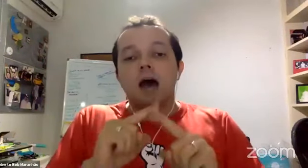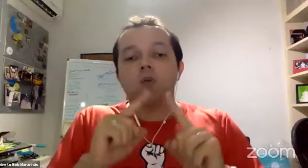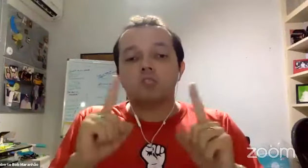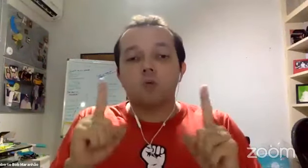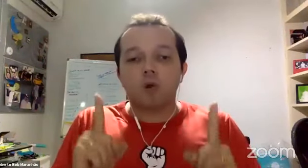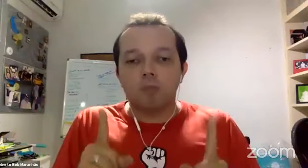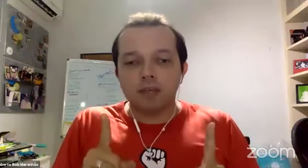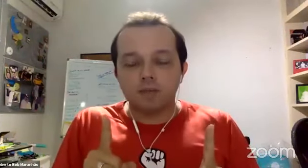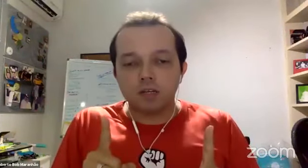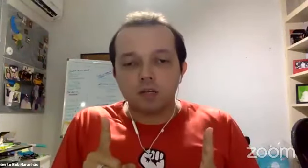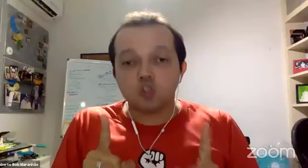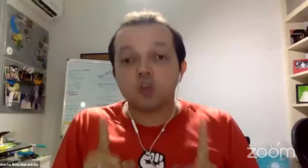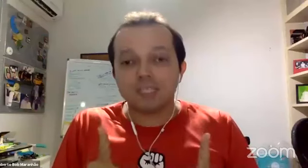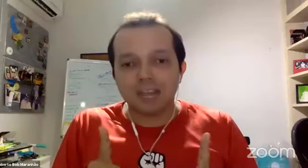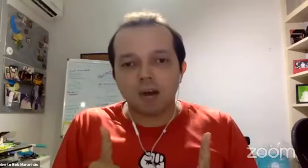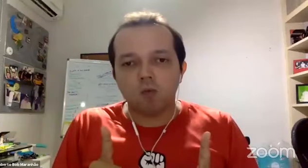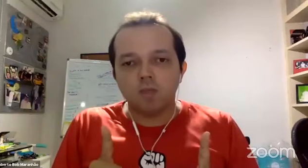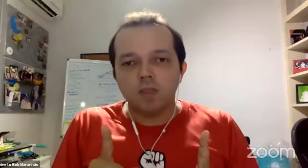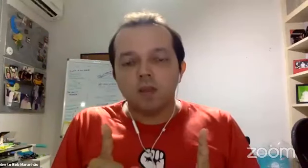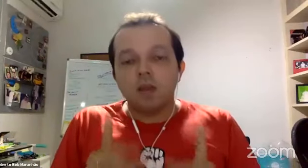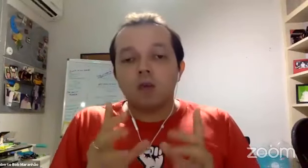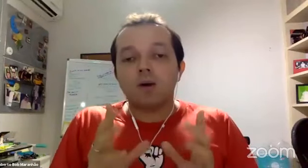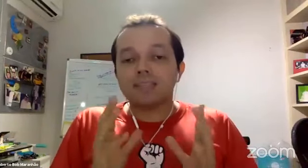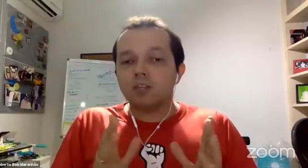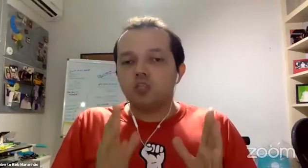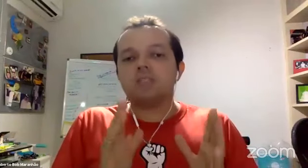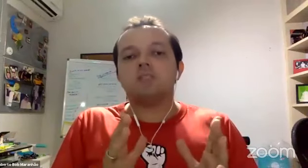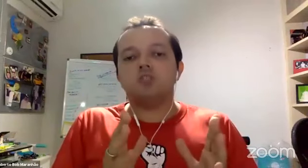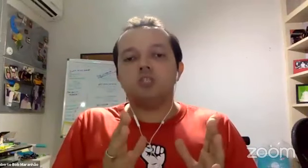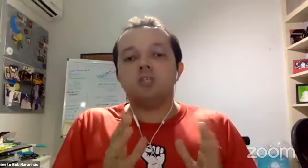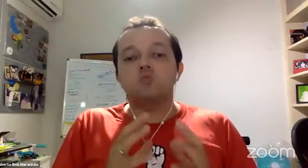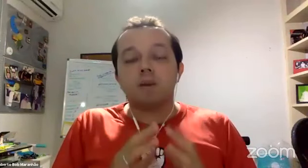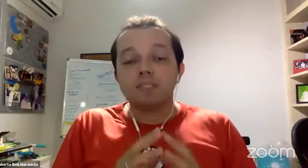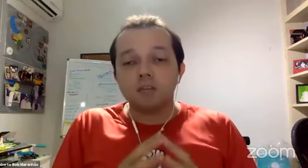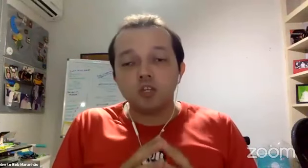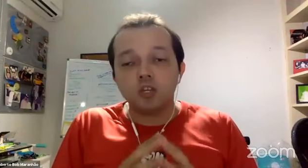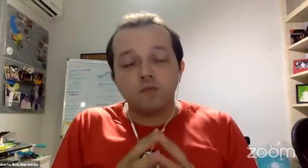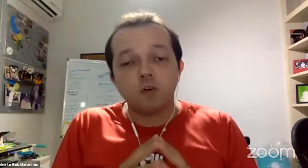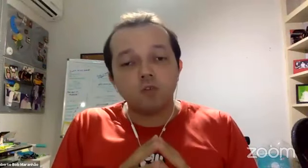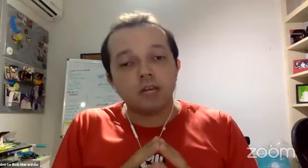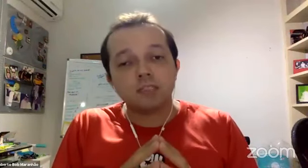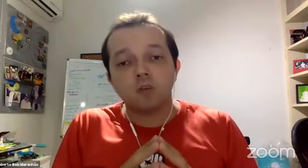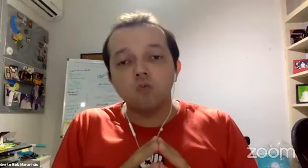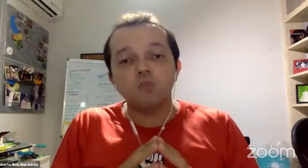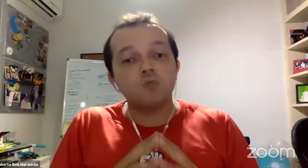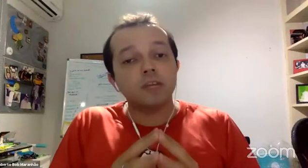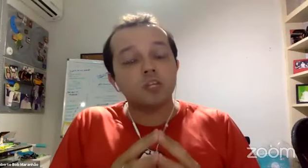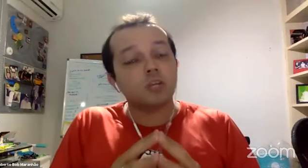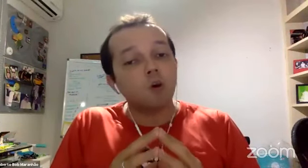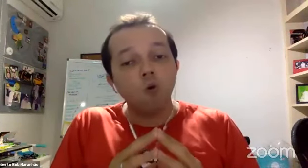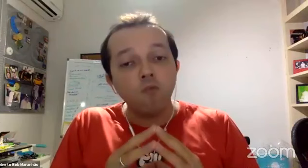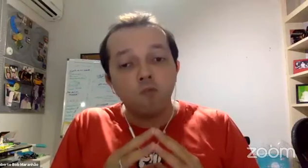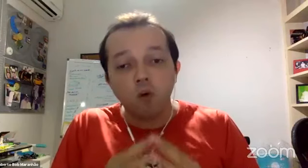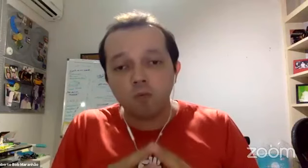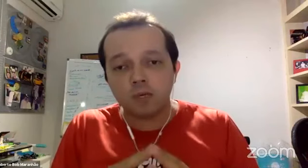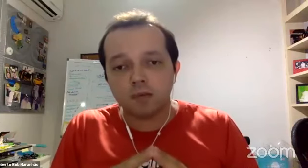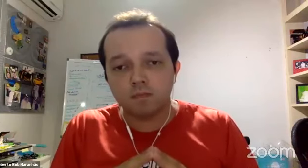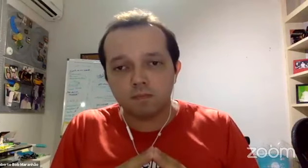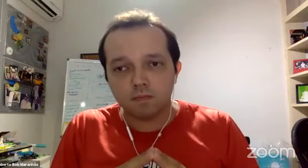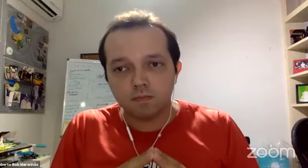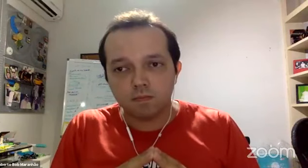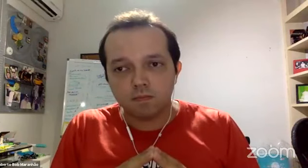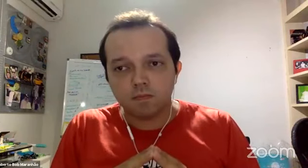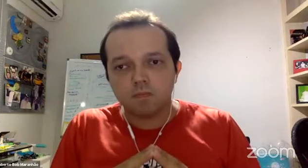minutos, ao seu problema social. Eu atendi esses dias um paciente que foi à unidade de saúde porque ele estava com